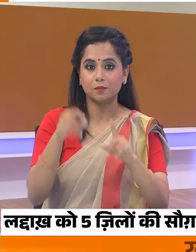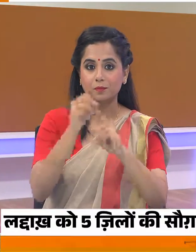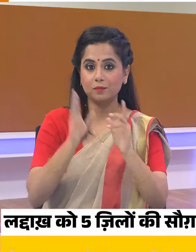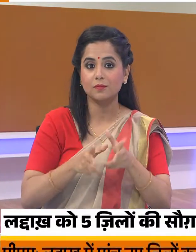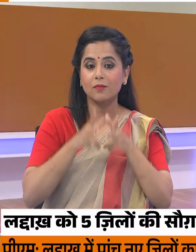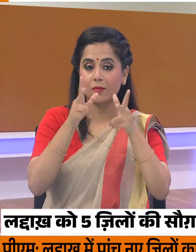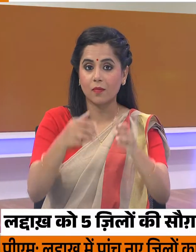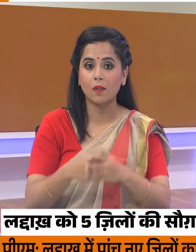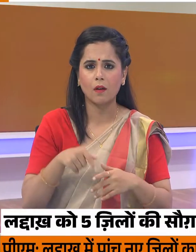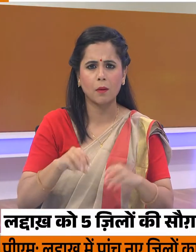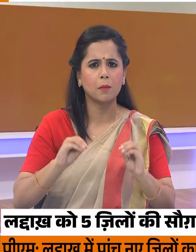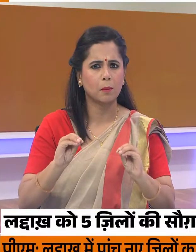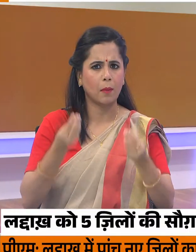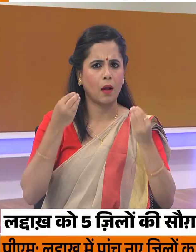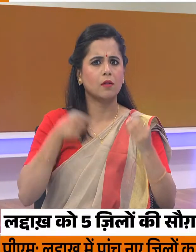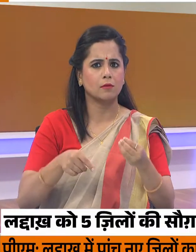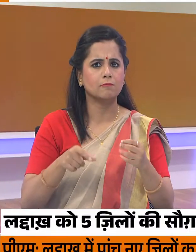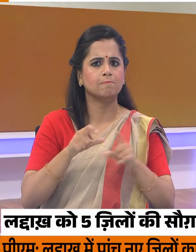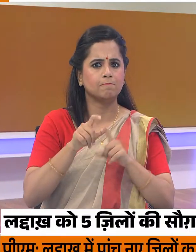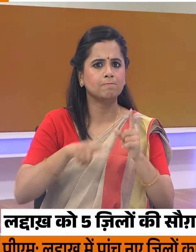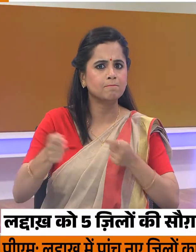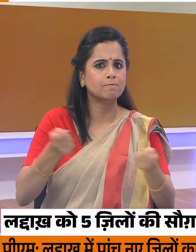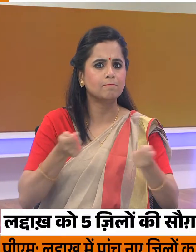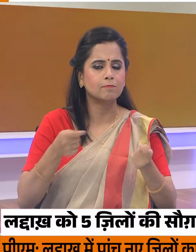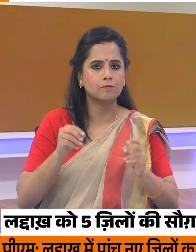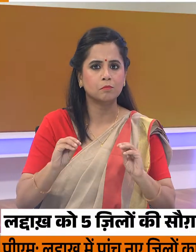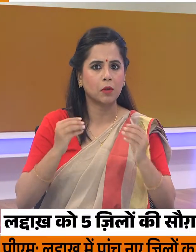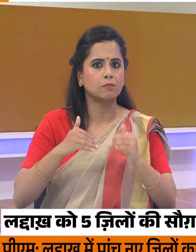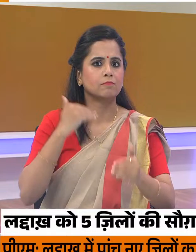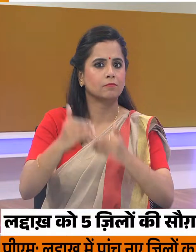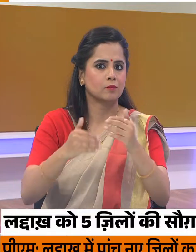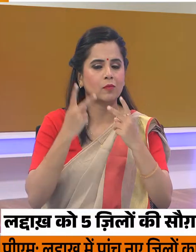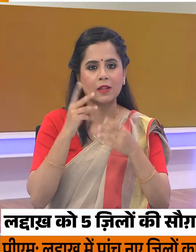बताया बेहतर प्रशासन और समृद्धि की दिशा में कदम।